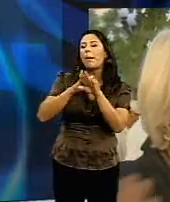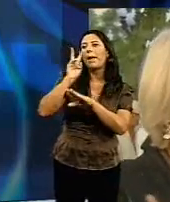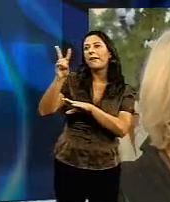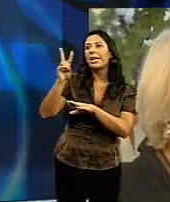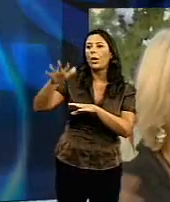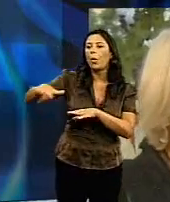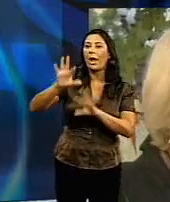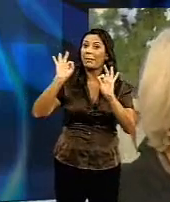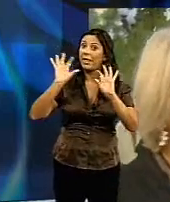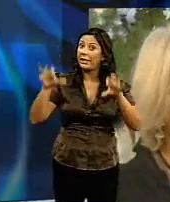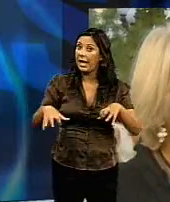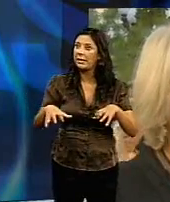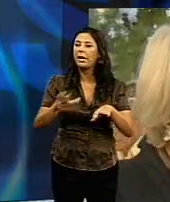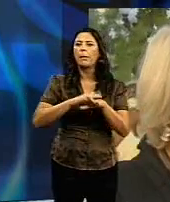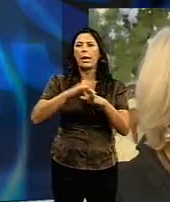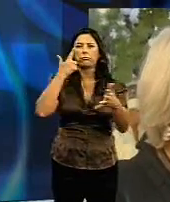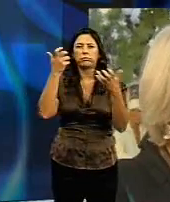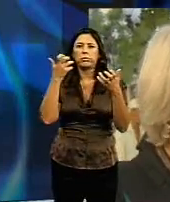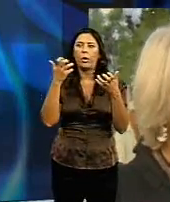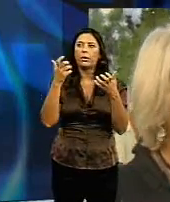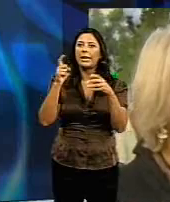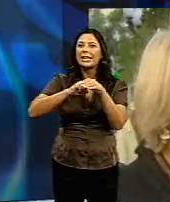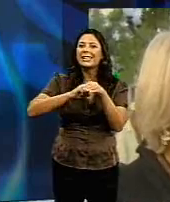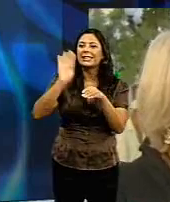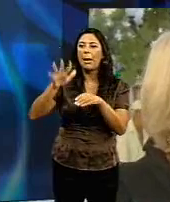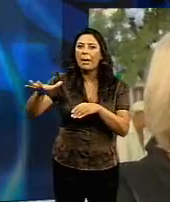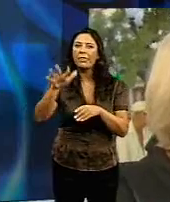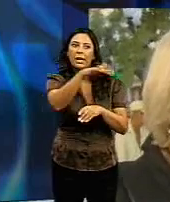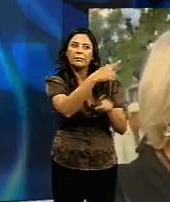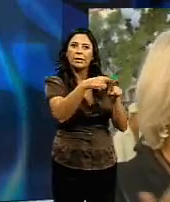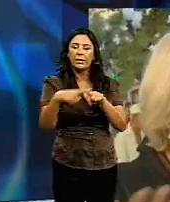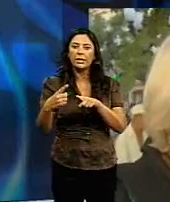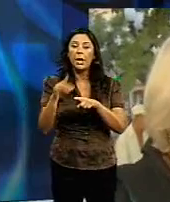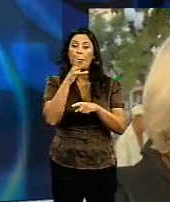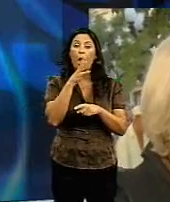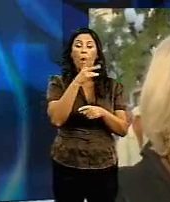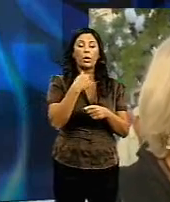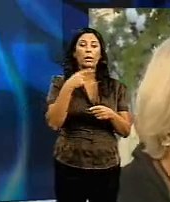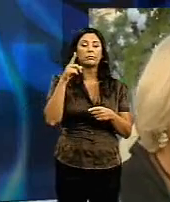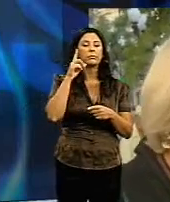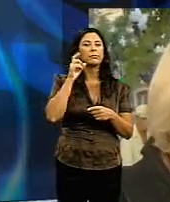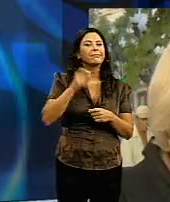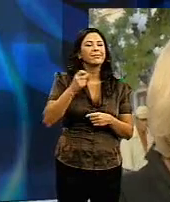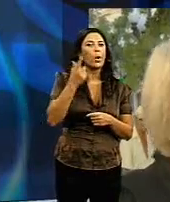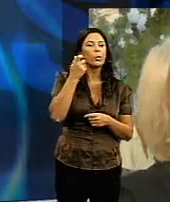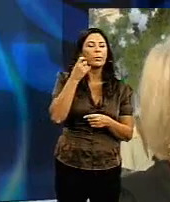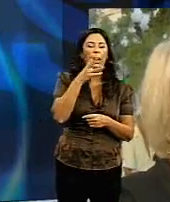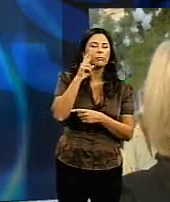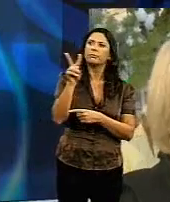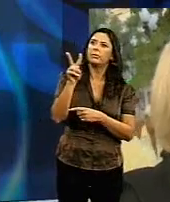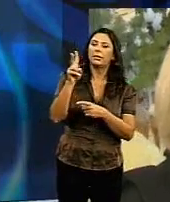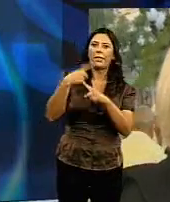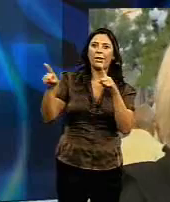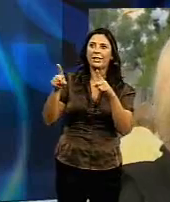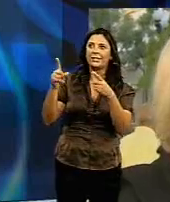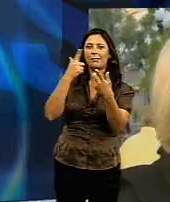que resalte las características de determinadas plazas al verlas de otra manera adornadas, ¿no?, con estos